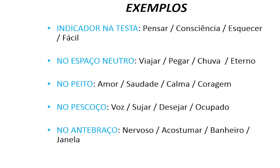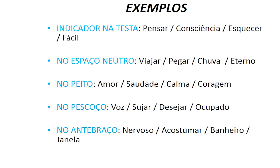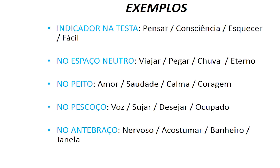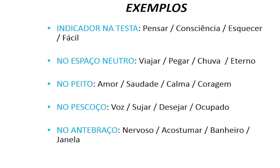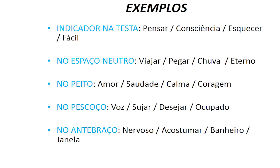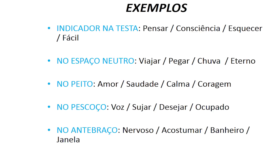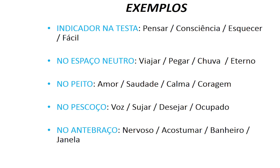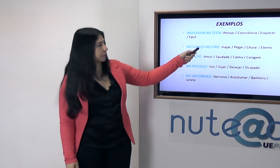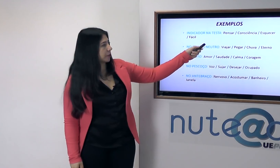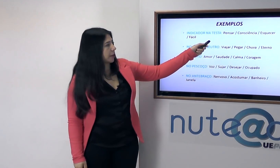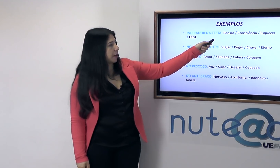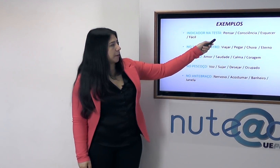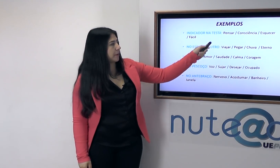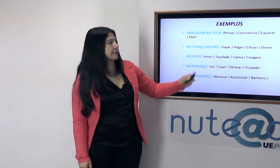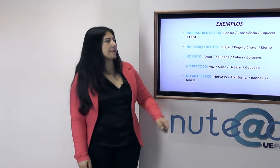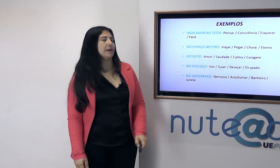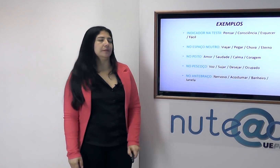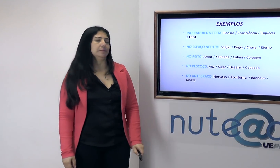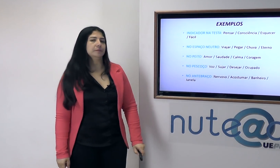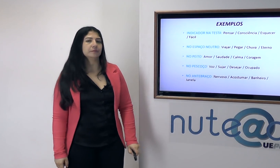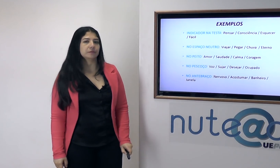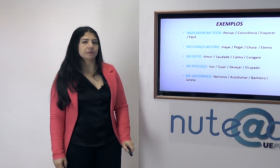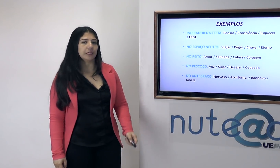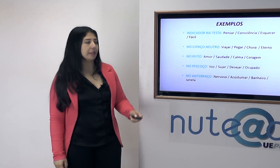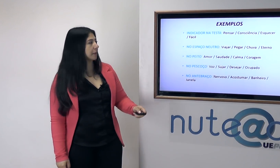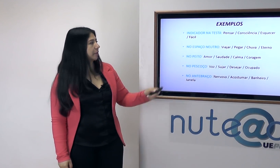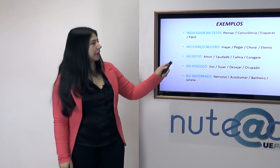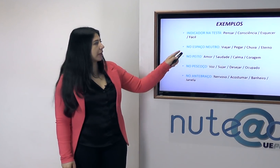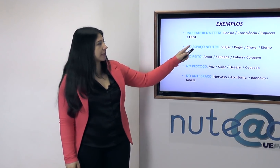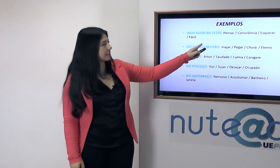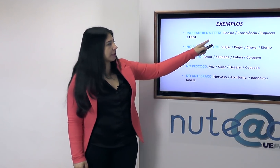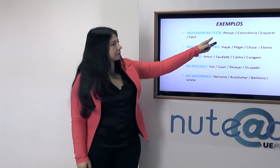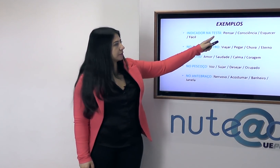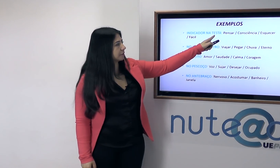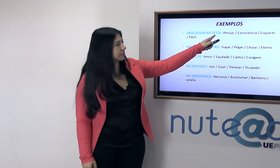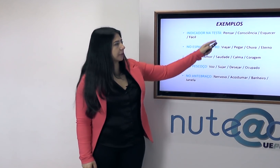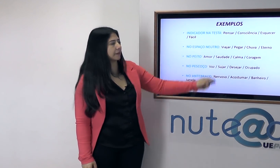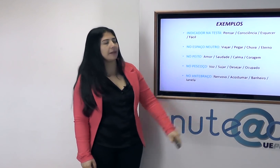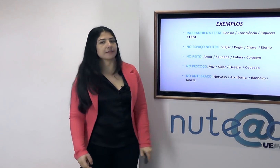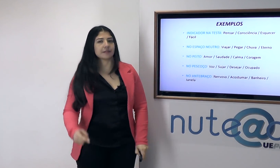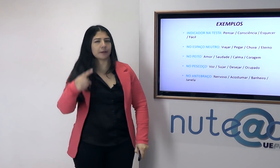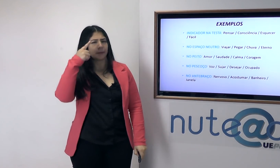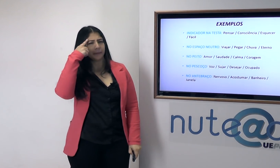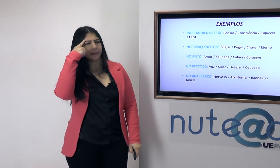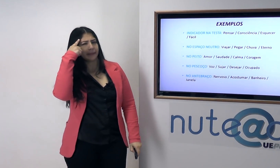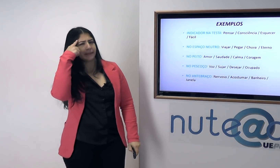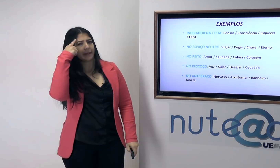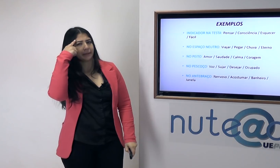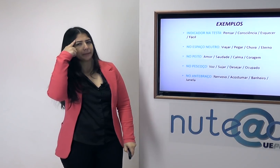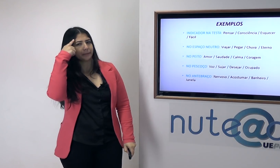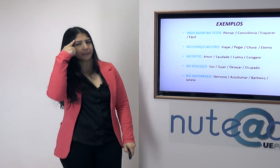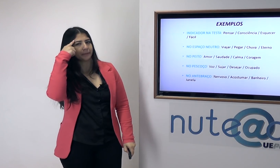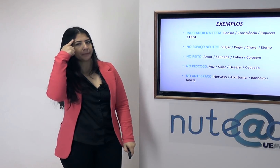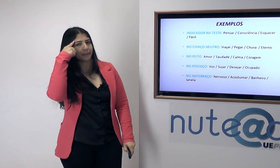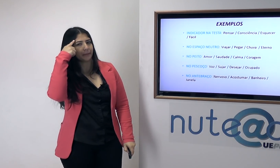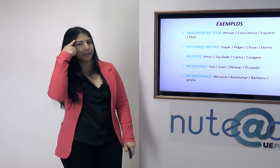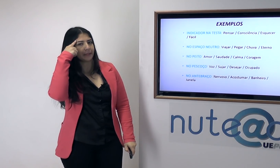Por exemplo, pensar. Ele também é realizado na testa. Pensar.